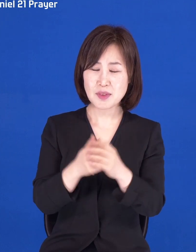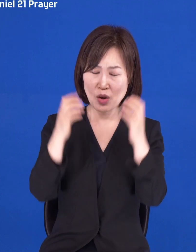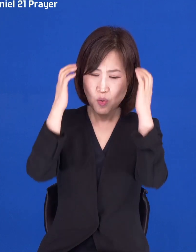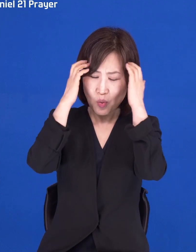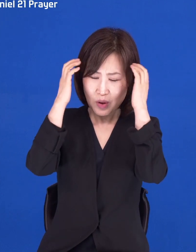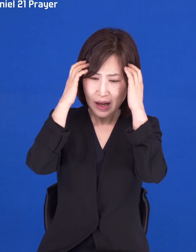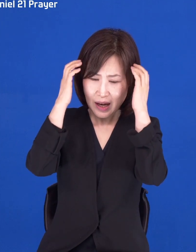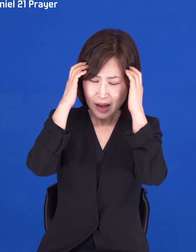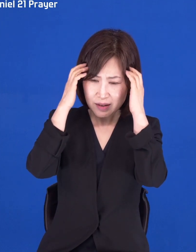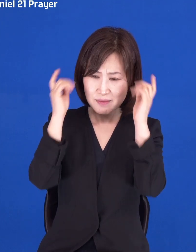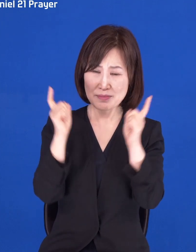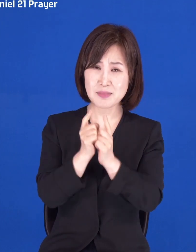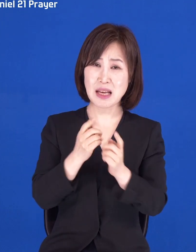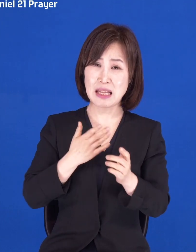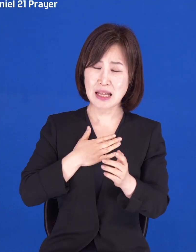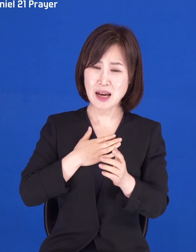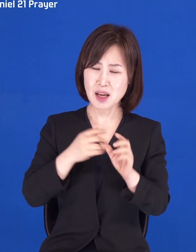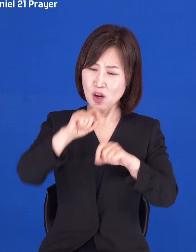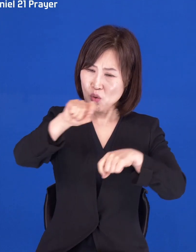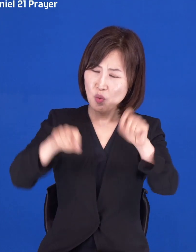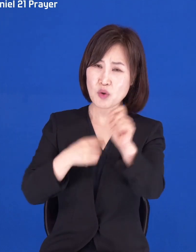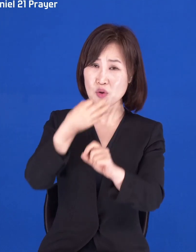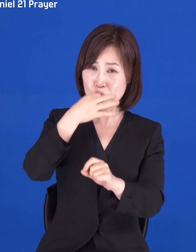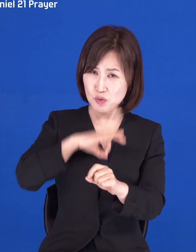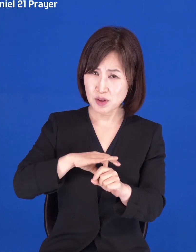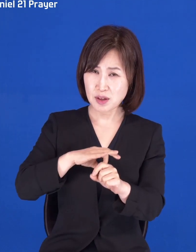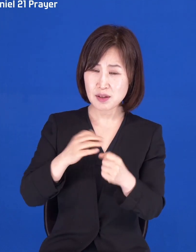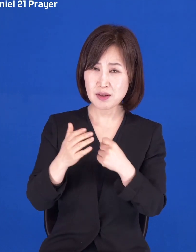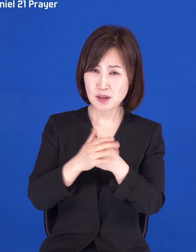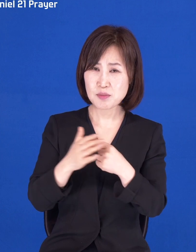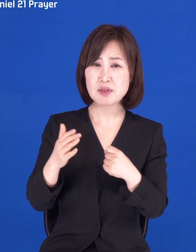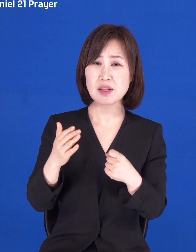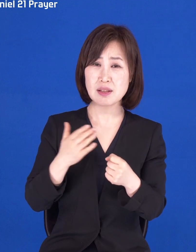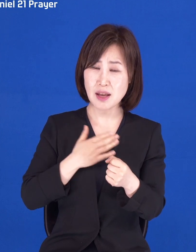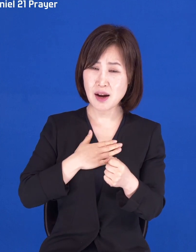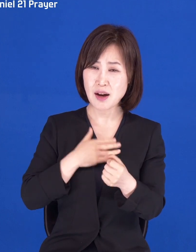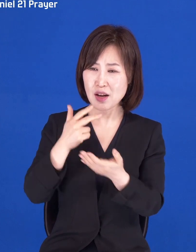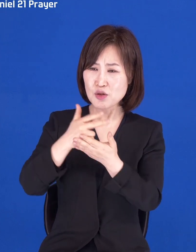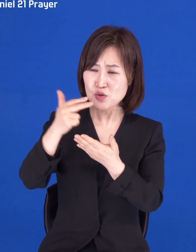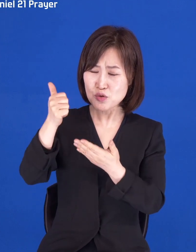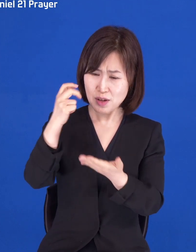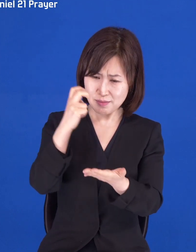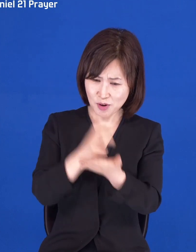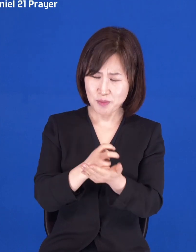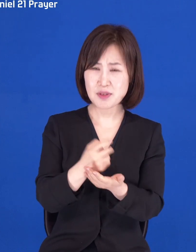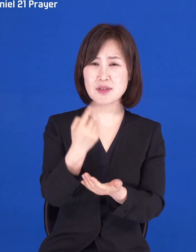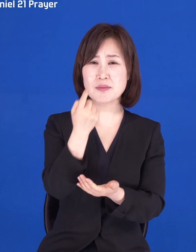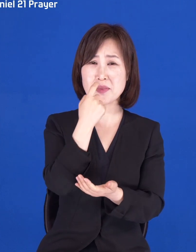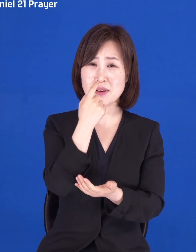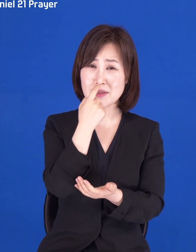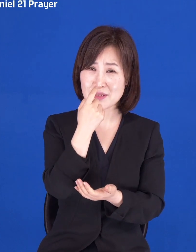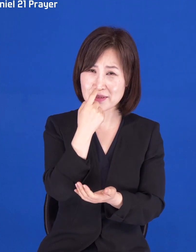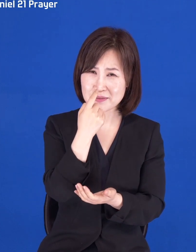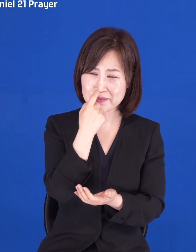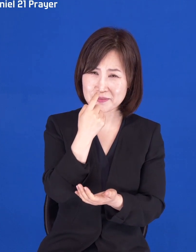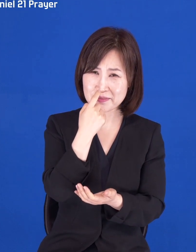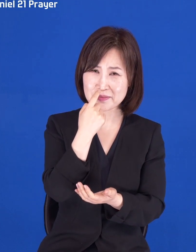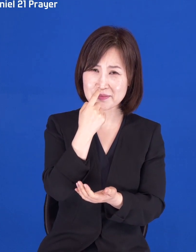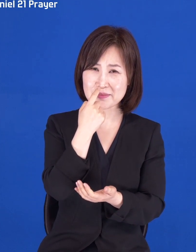고난당한 것이 내게 유익이라 이로 말미암아 내가 주의 윤례를 배우게 되었나이다.